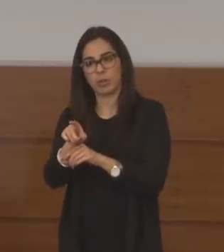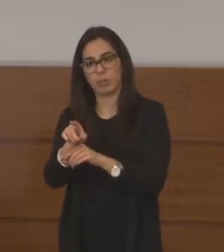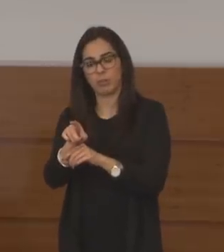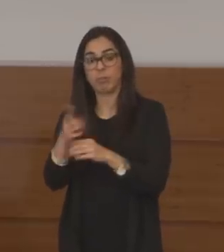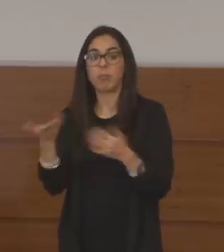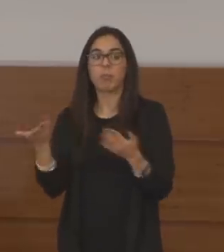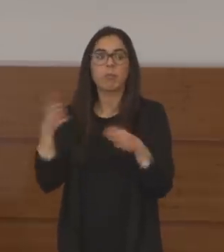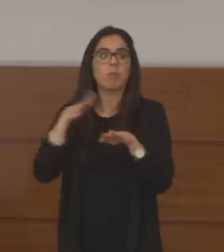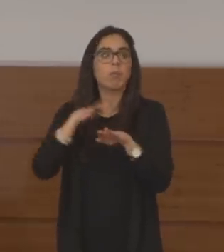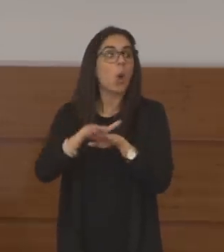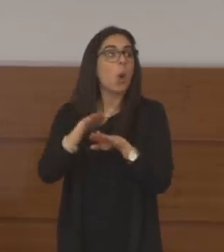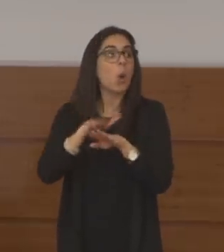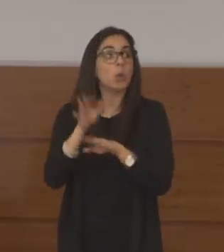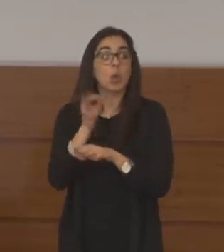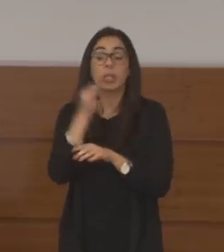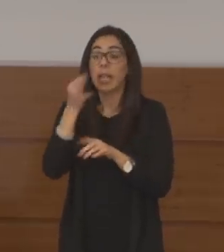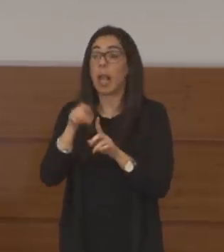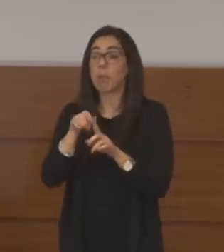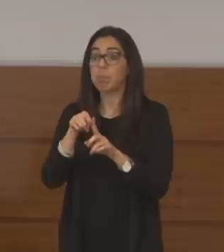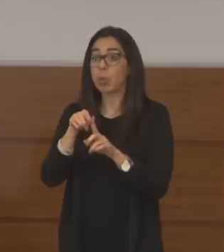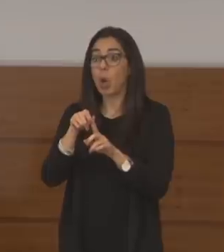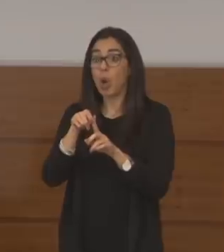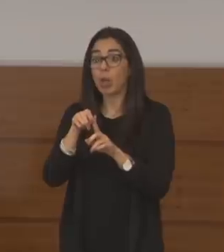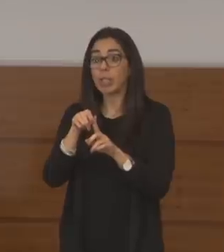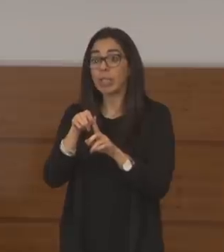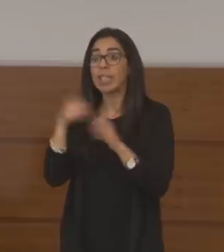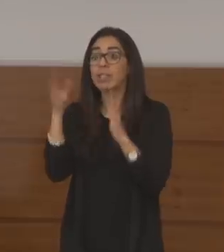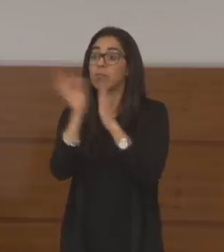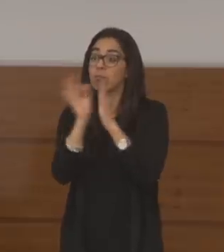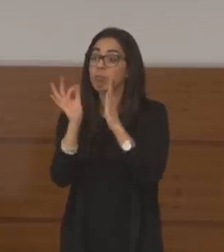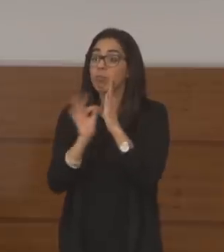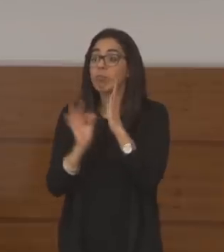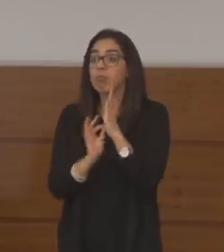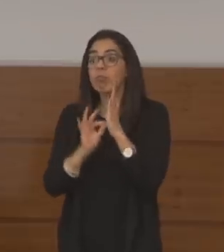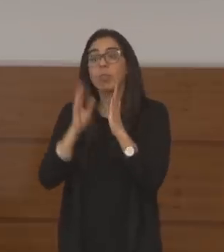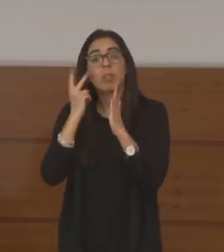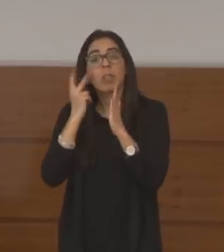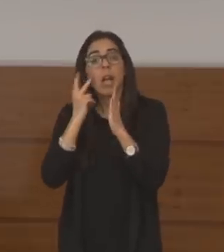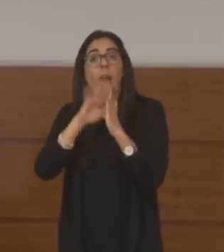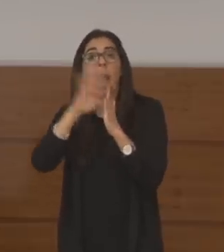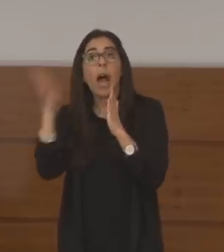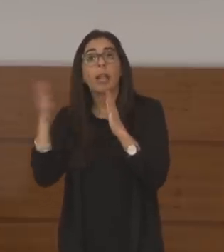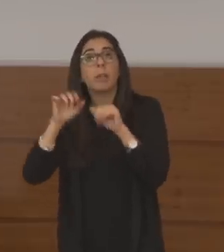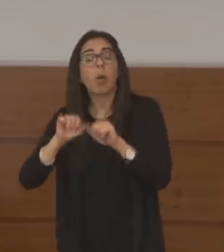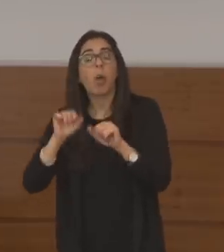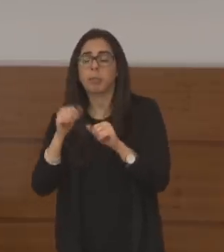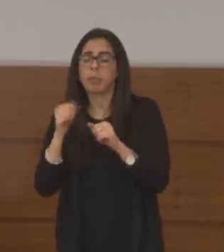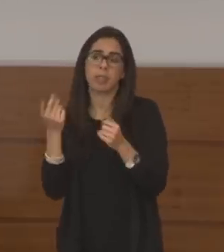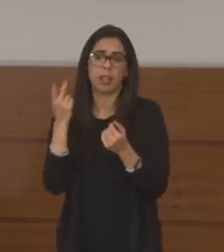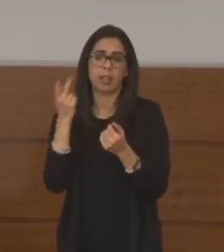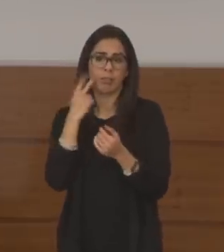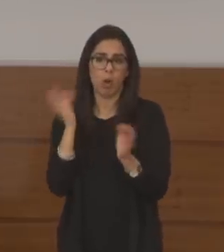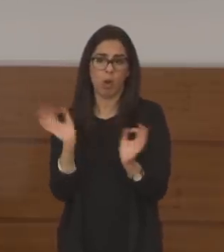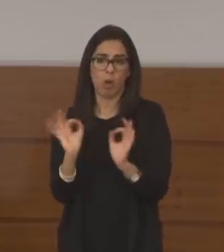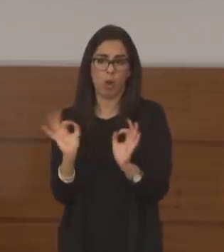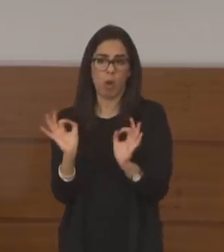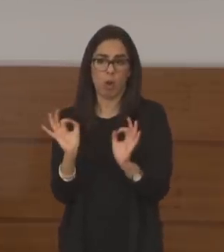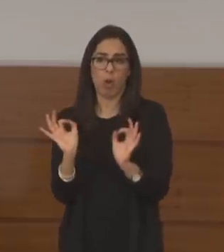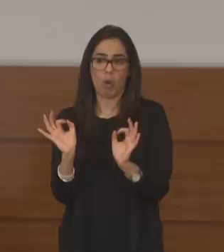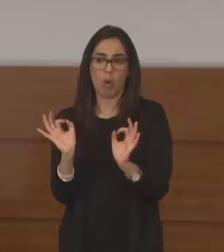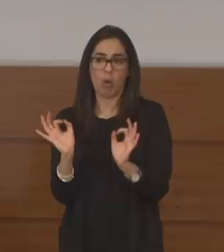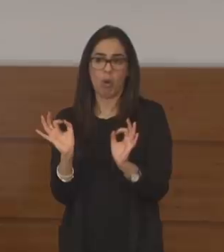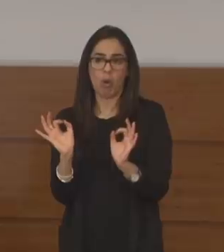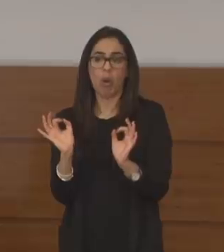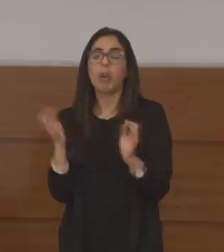campioni dei tamponi attualmente non sono state esaminate diverse ci sono esperienze a